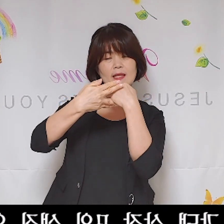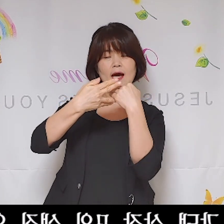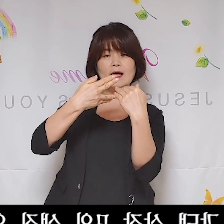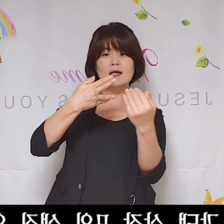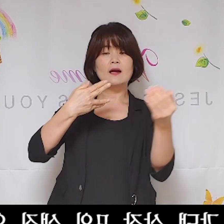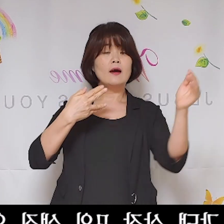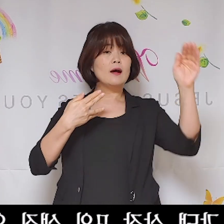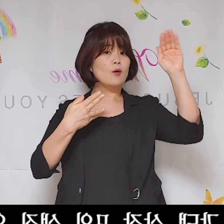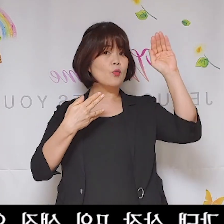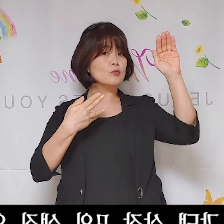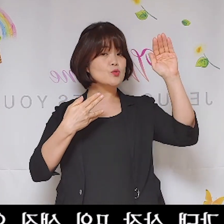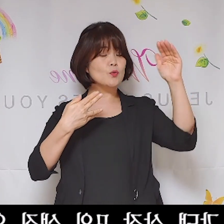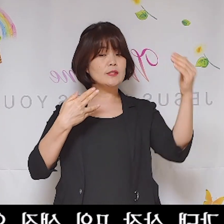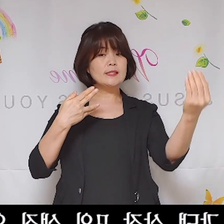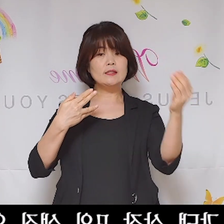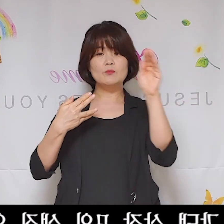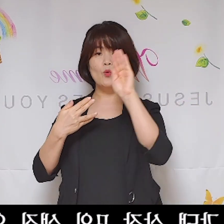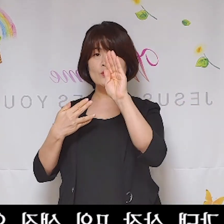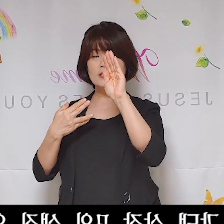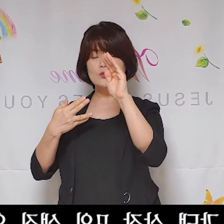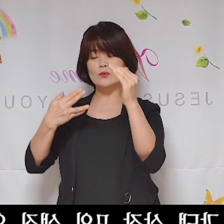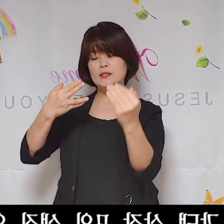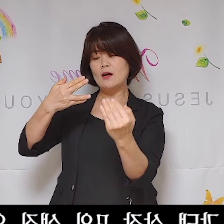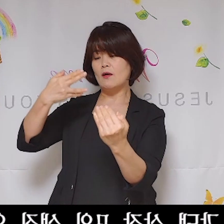나간다. 오른손을 모으신 손을요.